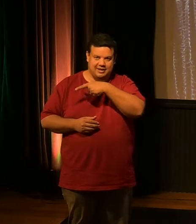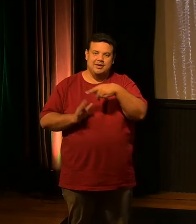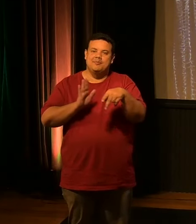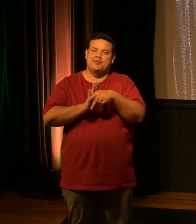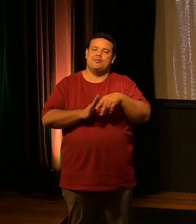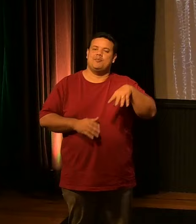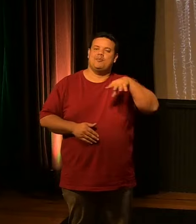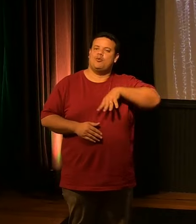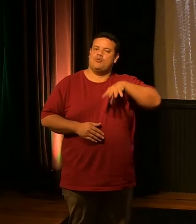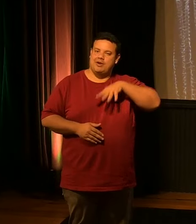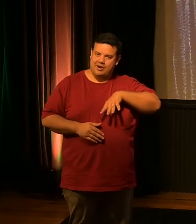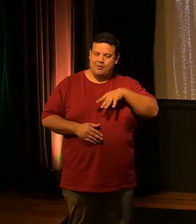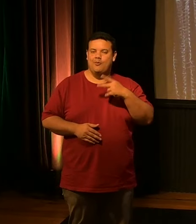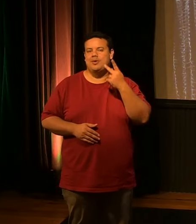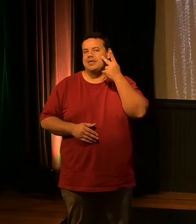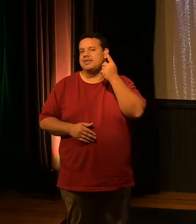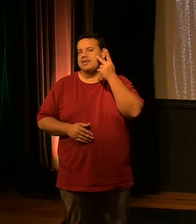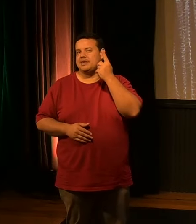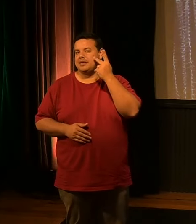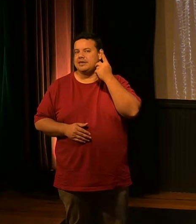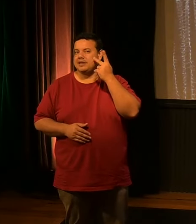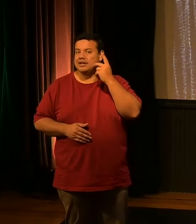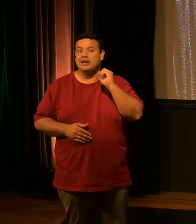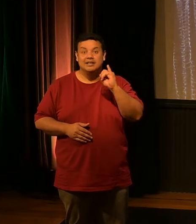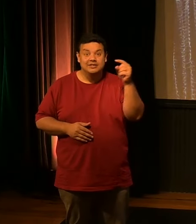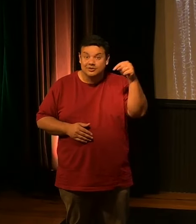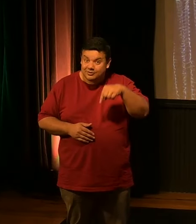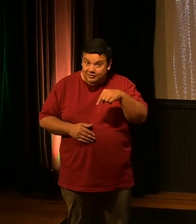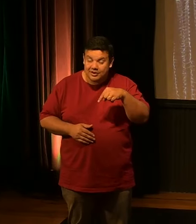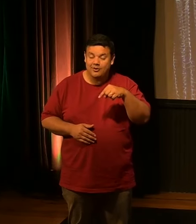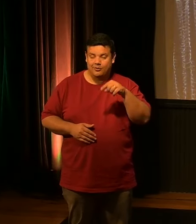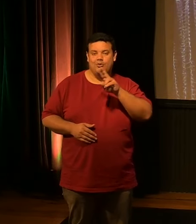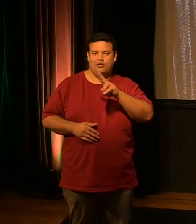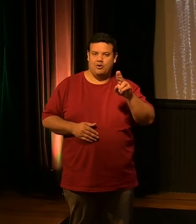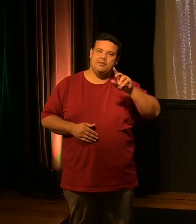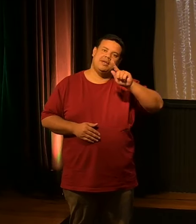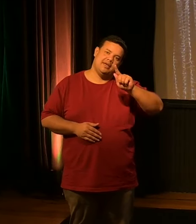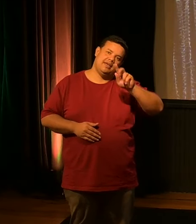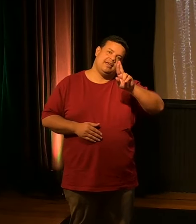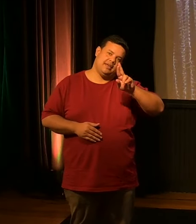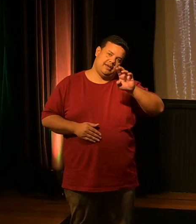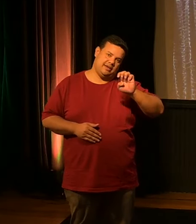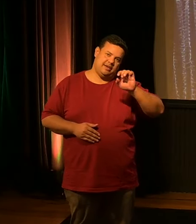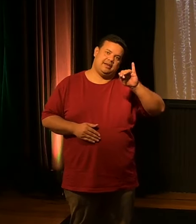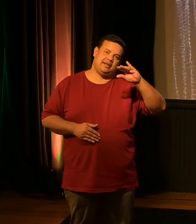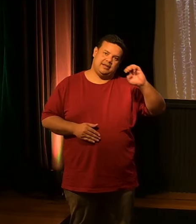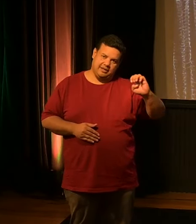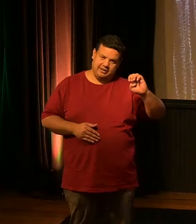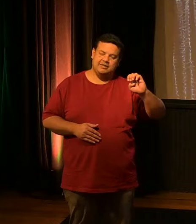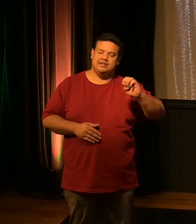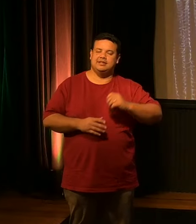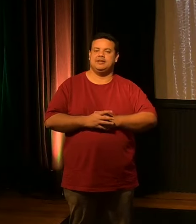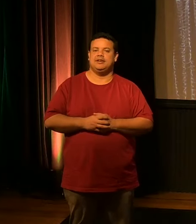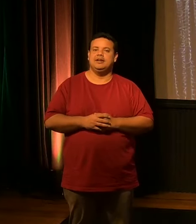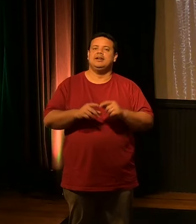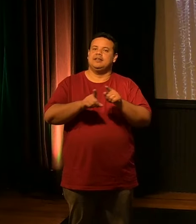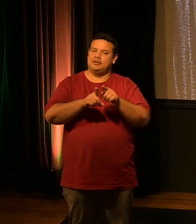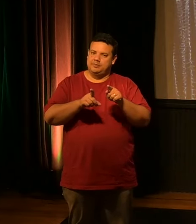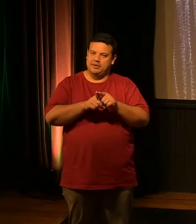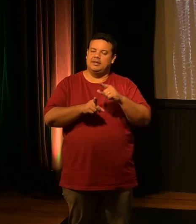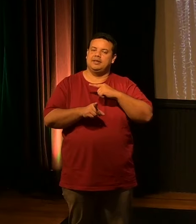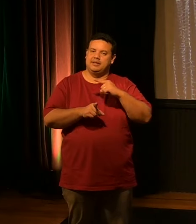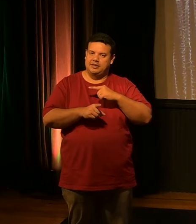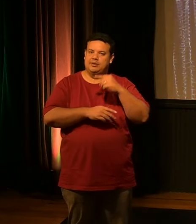Grace. Quem não tiver vindo, eu recomendo assim enfaticamente amanhã às 4. A gente tem também esse mês Motel Destino, do Karim